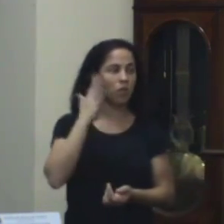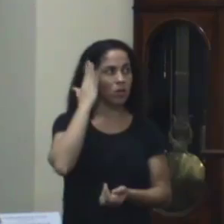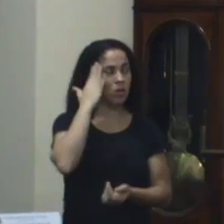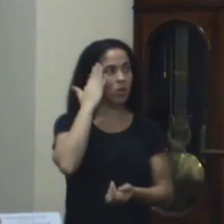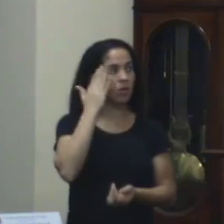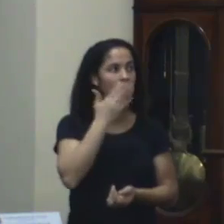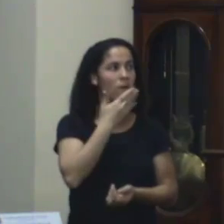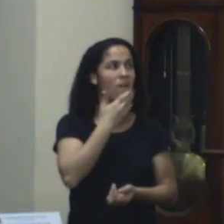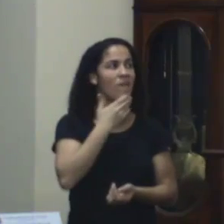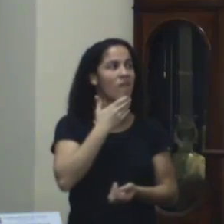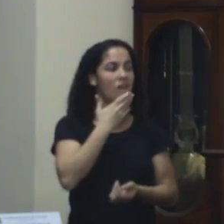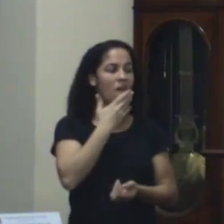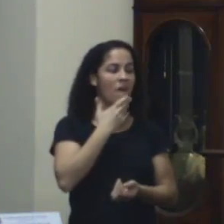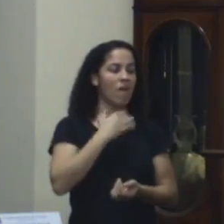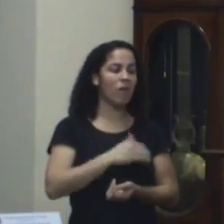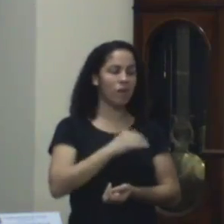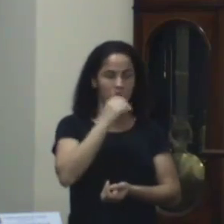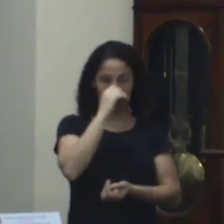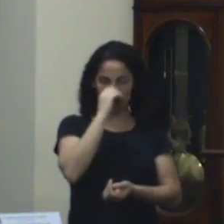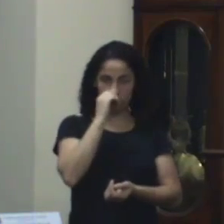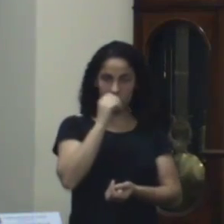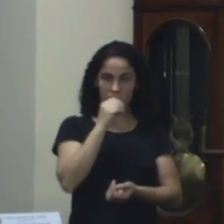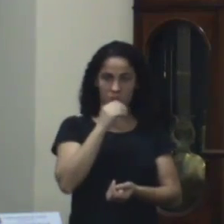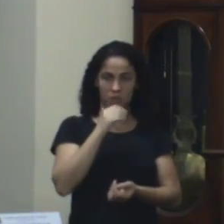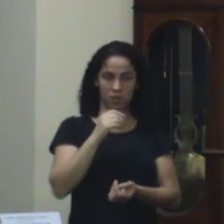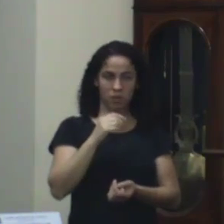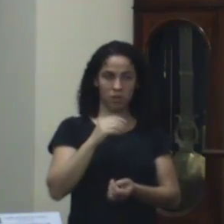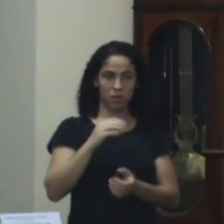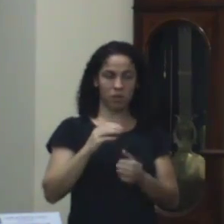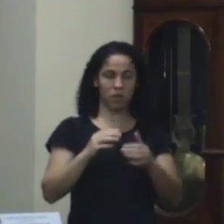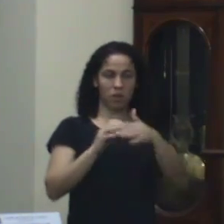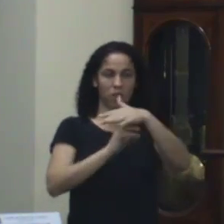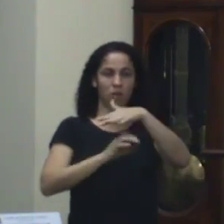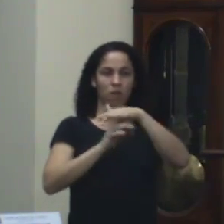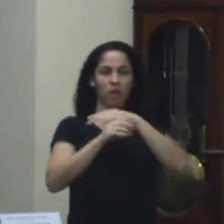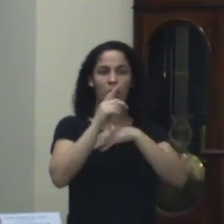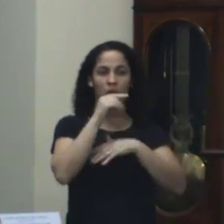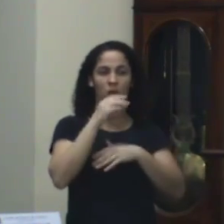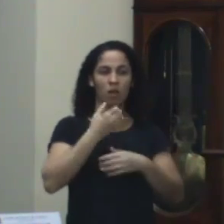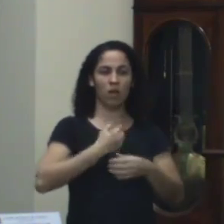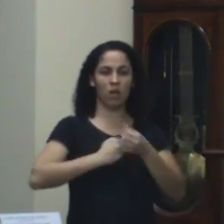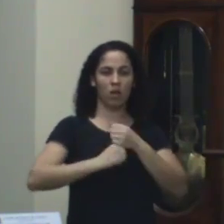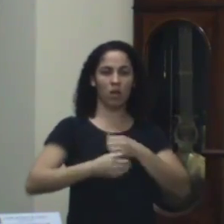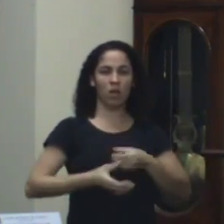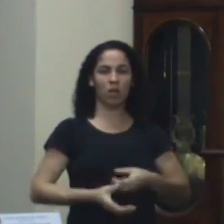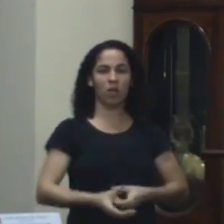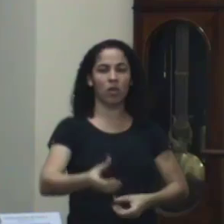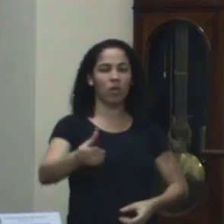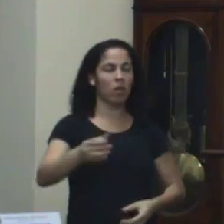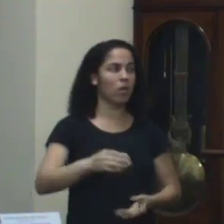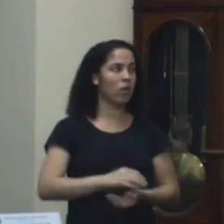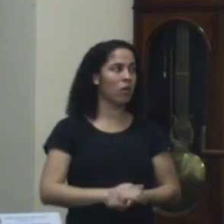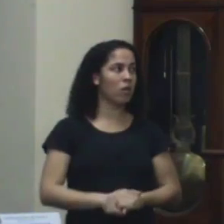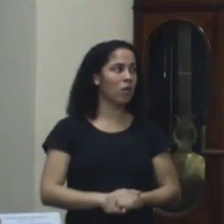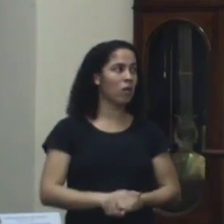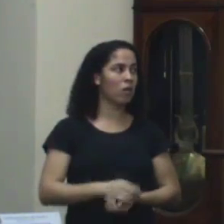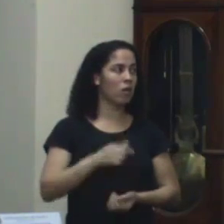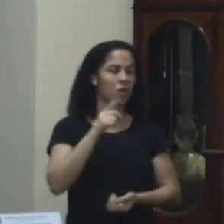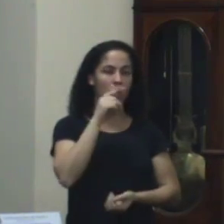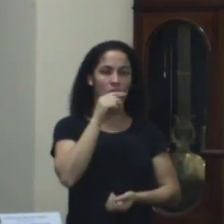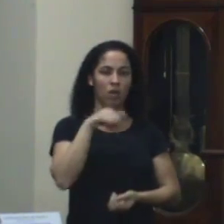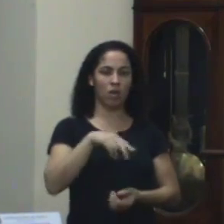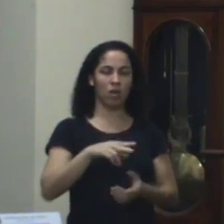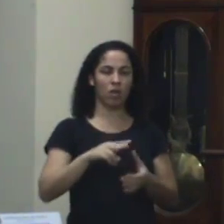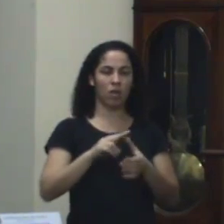sabemos que a companhia de água e esgoto que fornece A nossa água, o